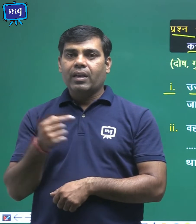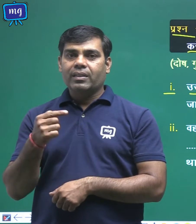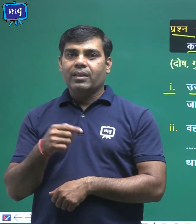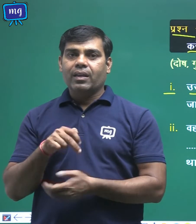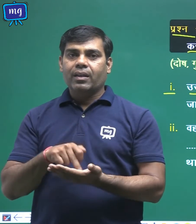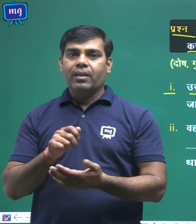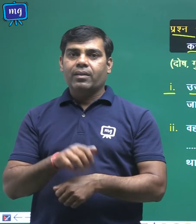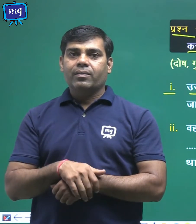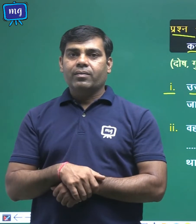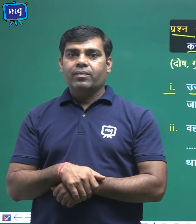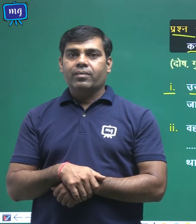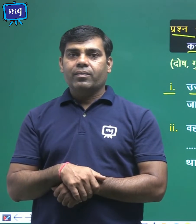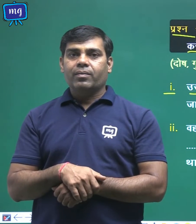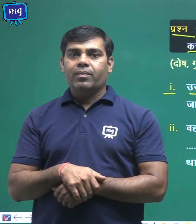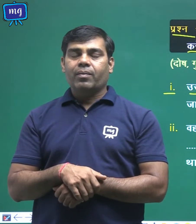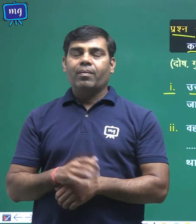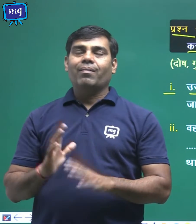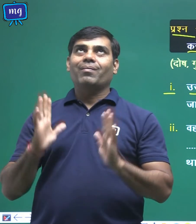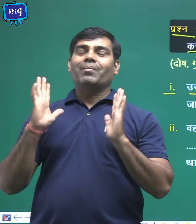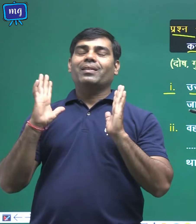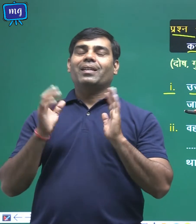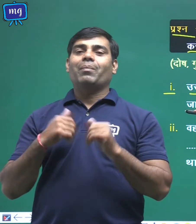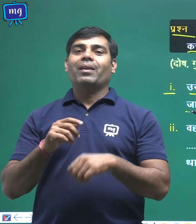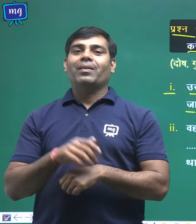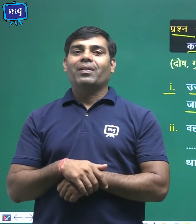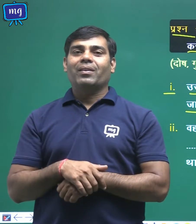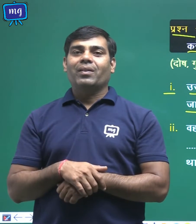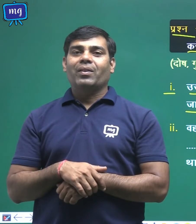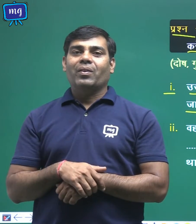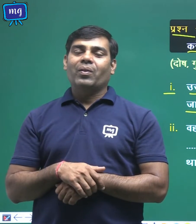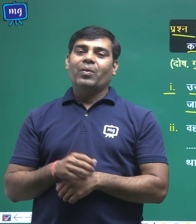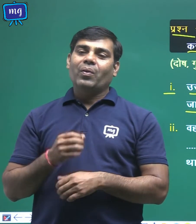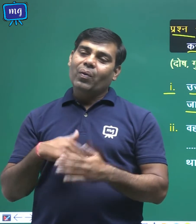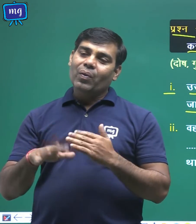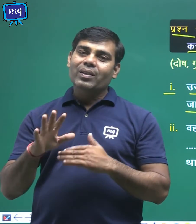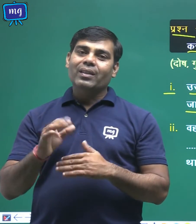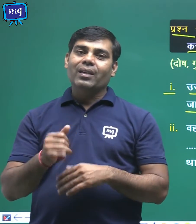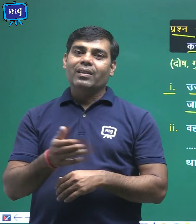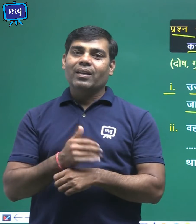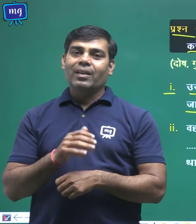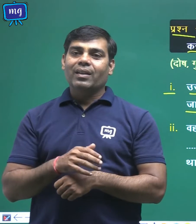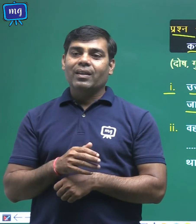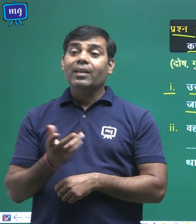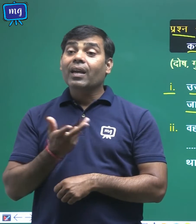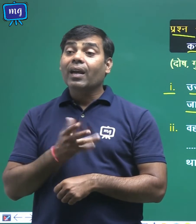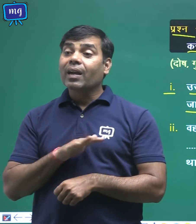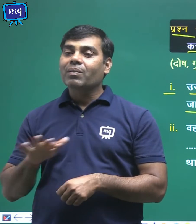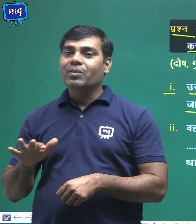खालिस्तान मज़े में हो जाता था। क्या आएगा